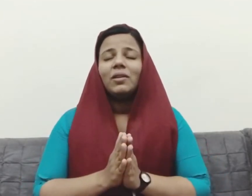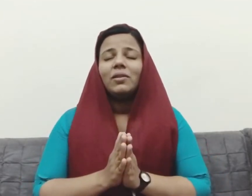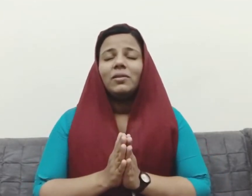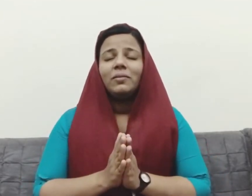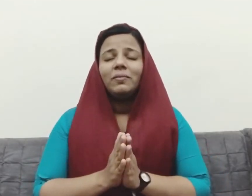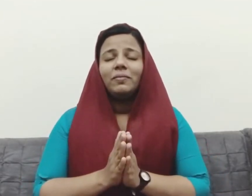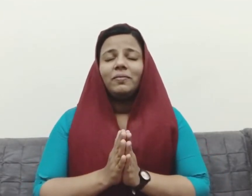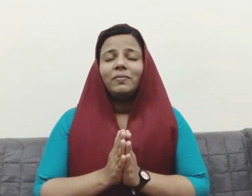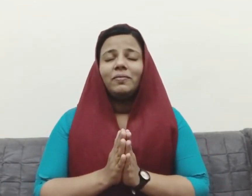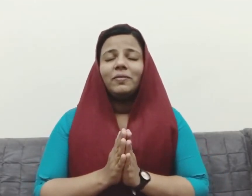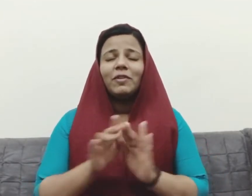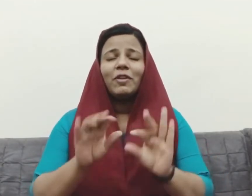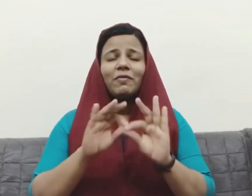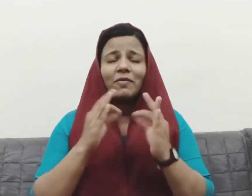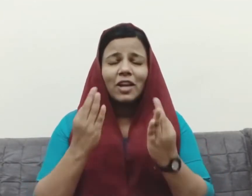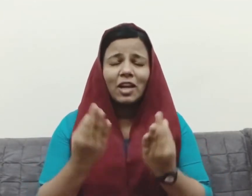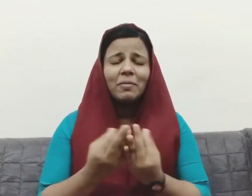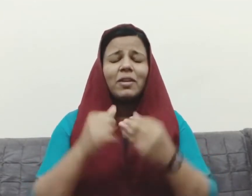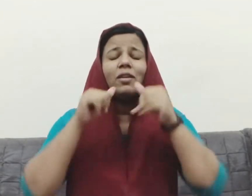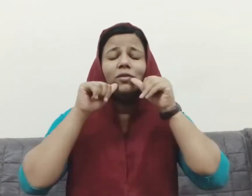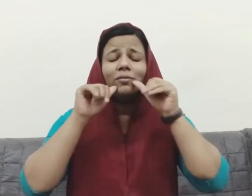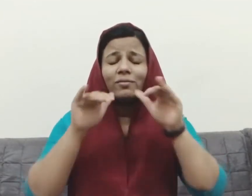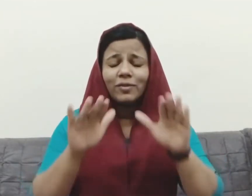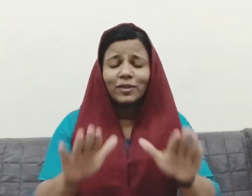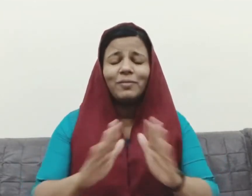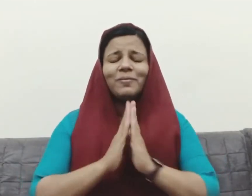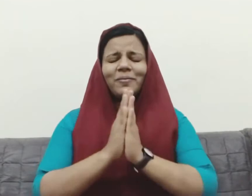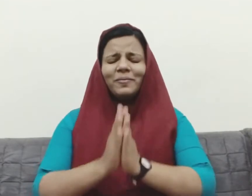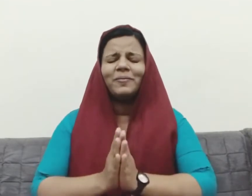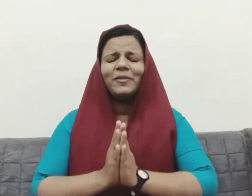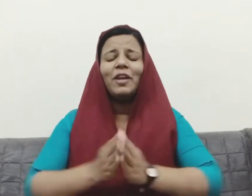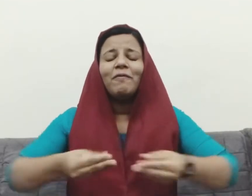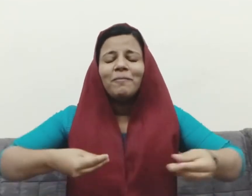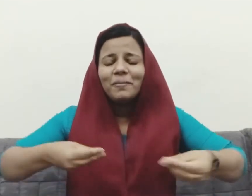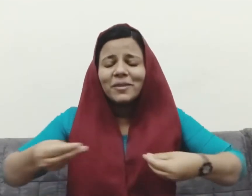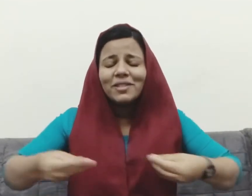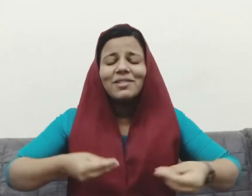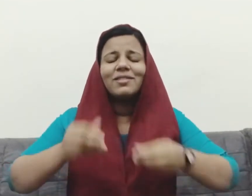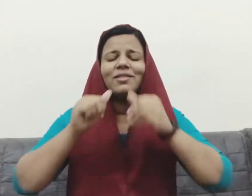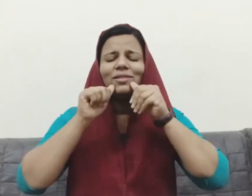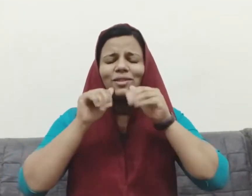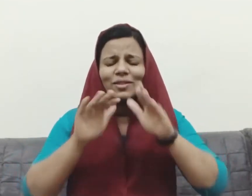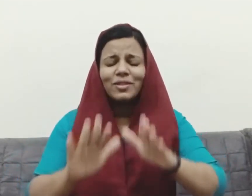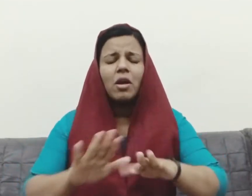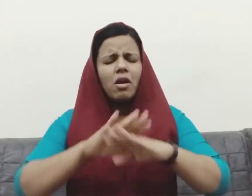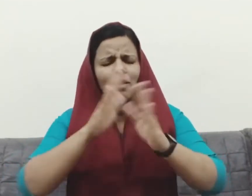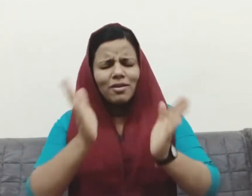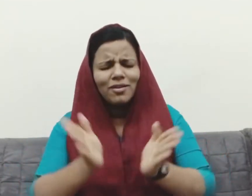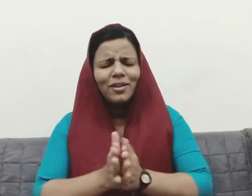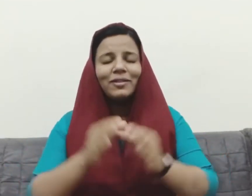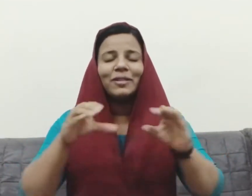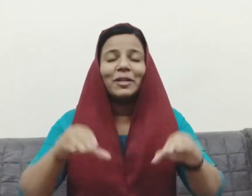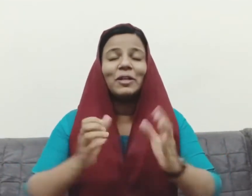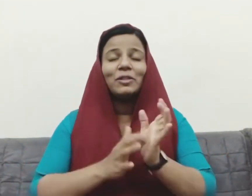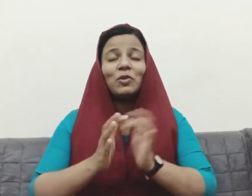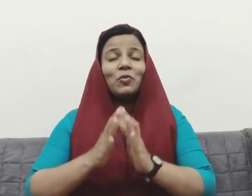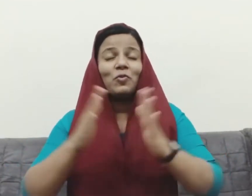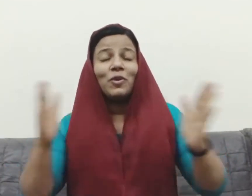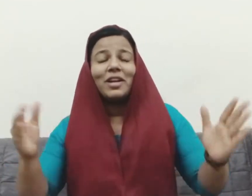കർത്താവെ ഇവരുടെ കുടുംബജീവിതത്തെ അനുഗ്രഹിച്ചു പ്രാർത്ഥിക്കുന്നു. കർത്താവെ ഇവരുടെ ബിസിനസ്സുകളെ അനുഗ്രഹിച്ചു പ്രാർത്ഥിക്കുന്നു. എല്ലായിടത്തും ദൈവത്തിൻ്റെ വലിയ